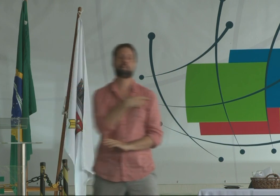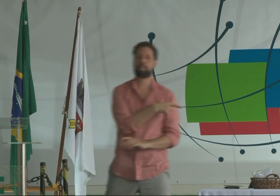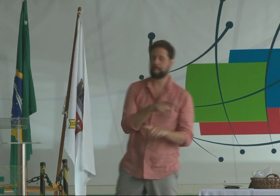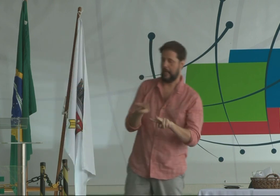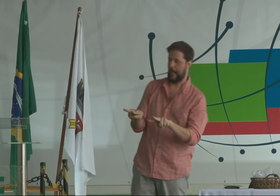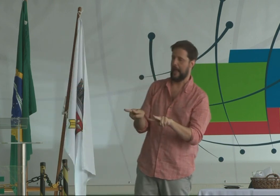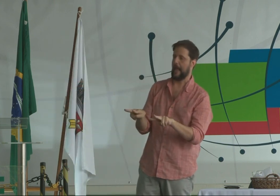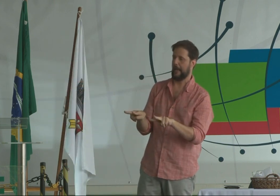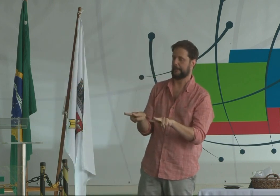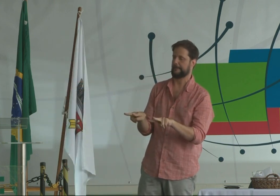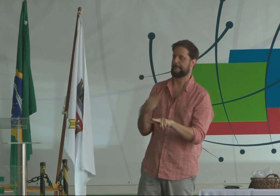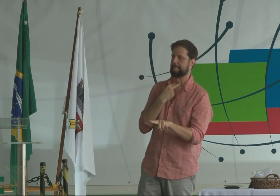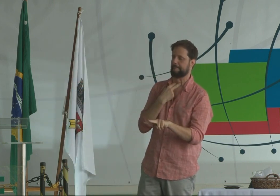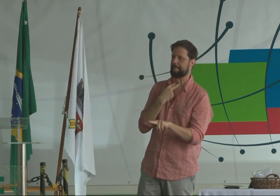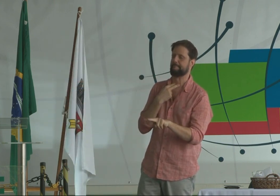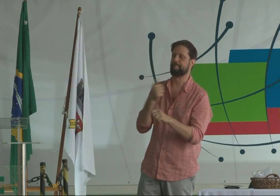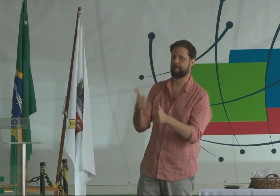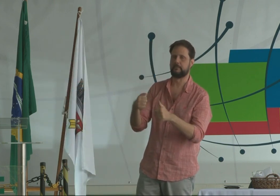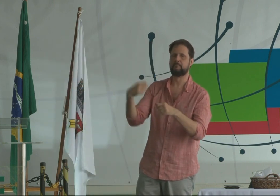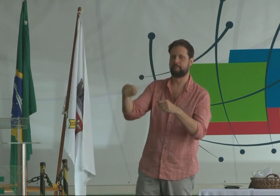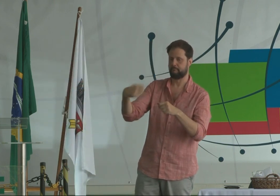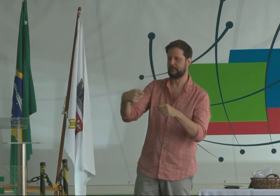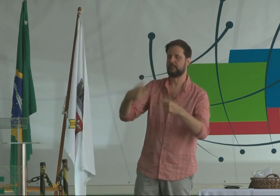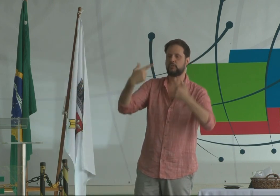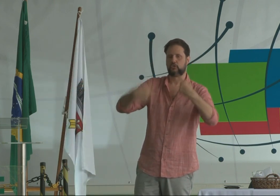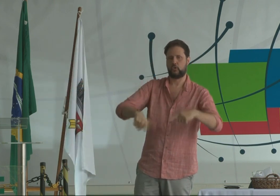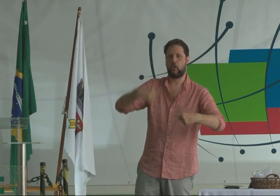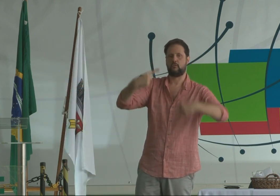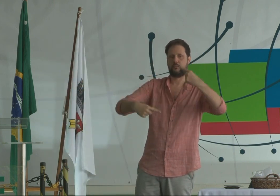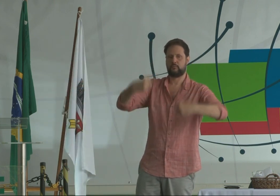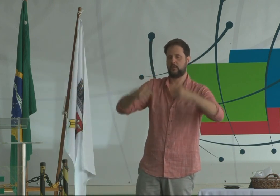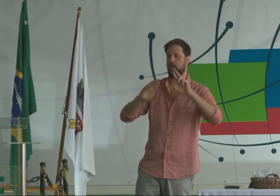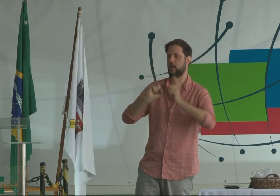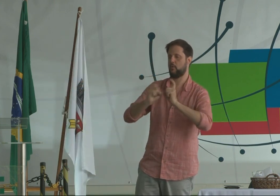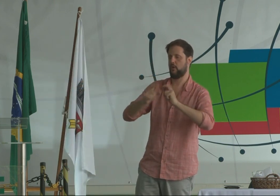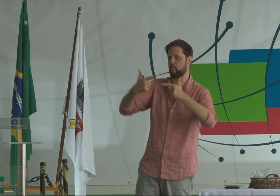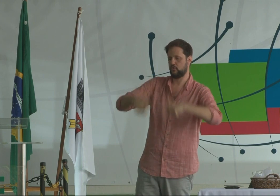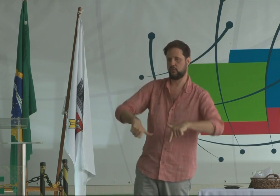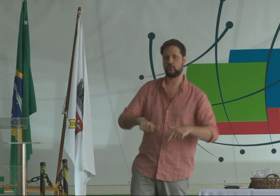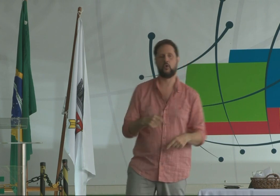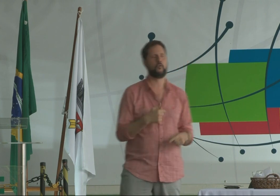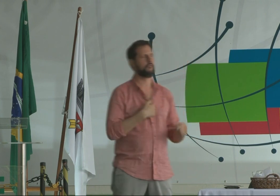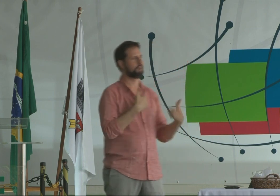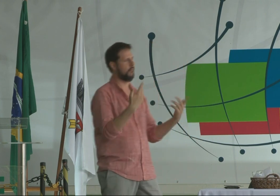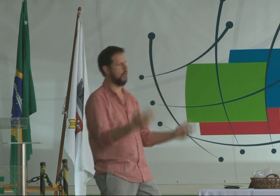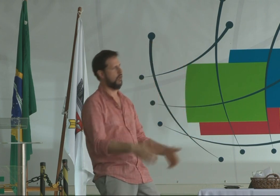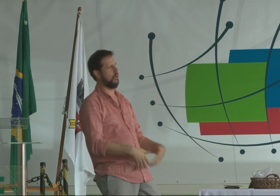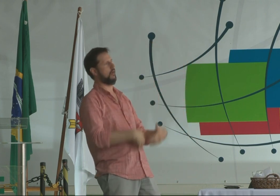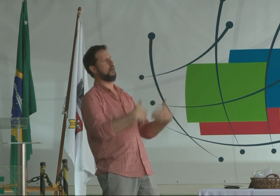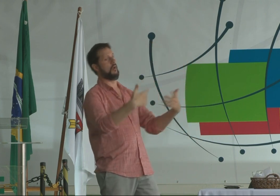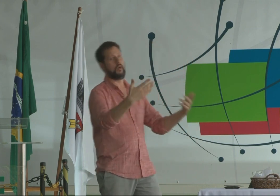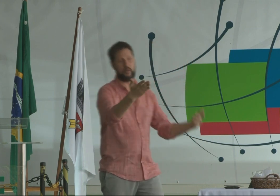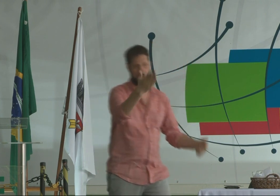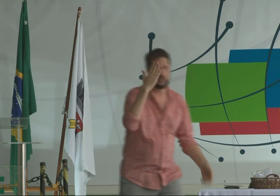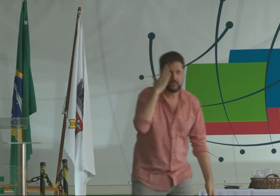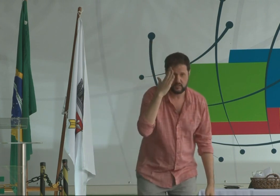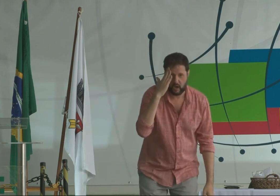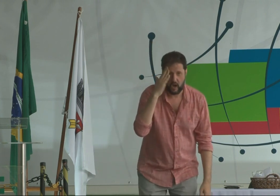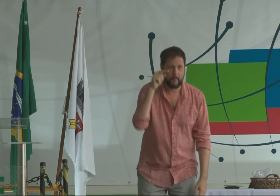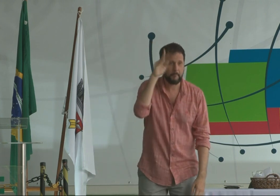mas tudo isso parece que não desenvolve. Está tudo que é a metade da CHD que esbarra em questão orçamentária, gente tem que marcar reuniões, está cobrando e cobrando. É um